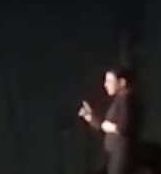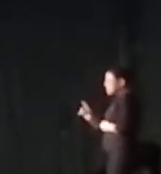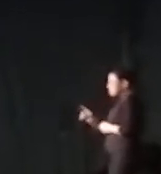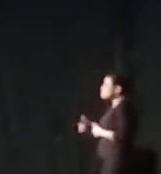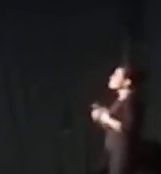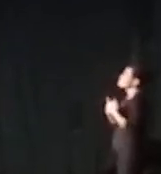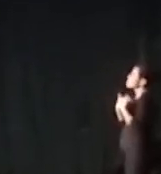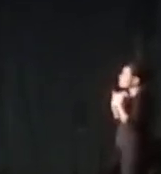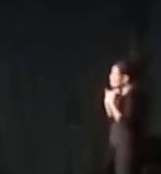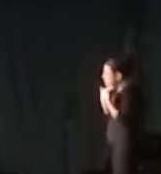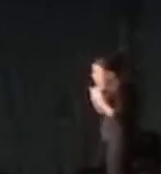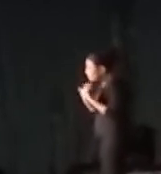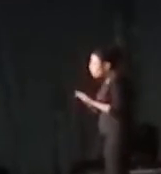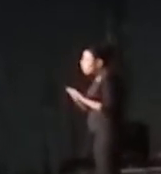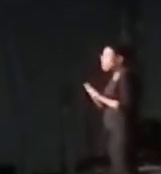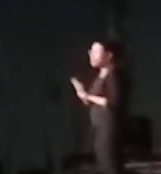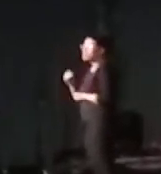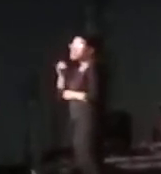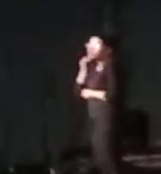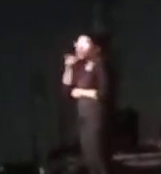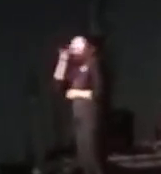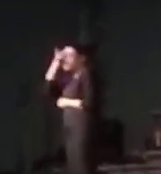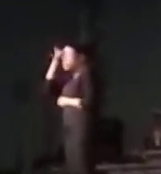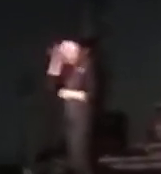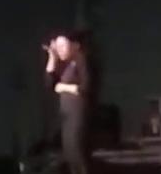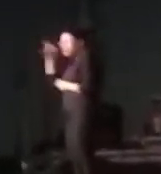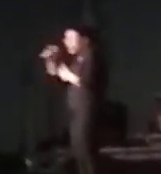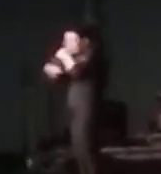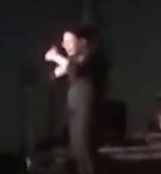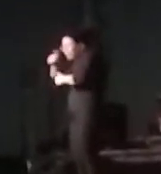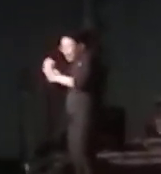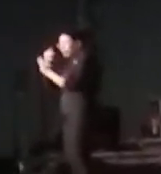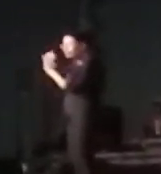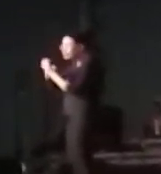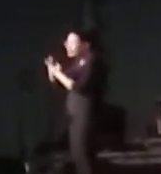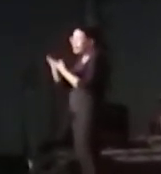posso ter um agente penitenciário dentro da sala, porque aí